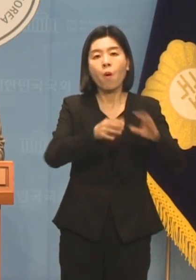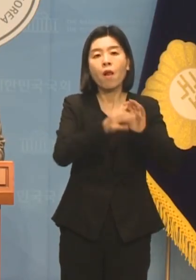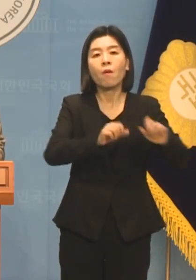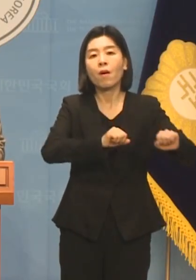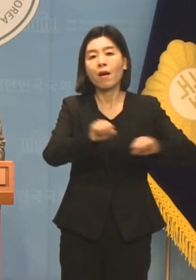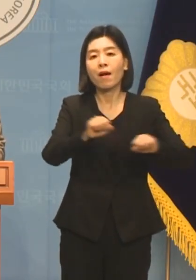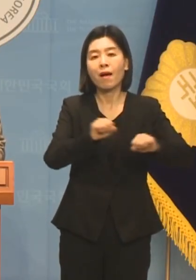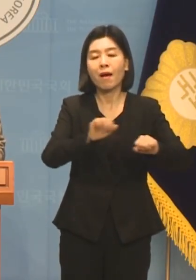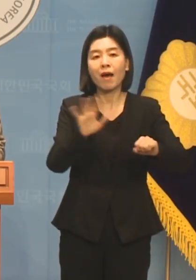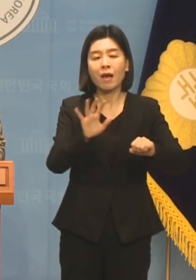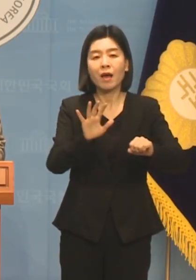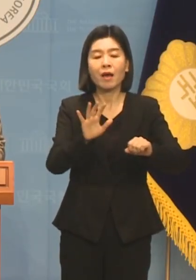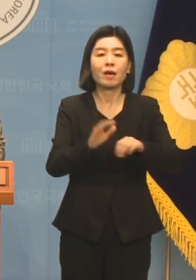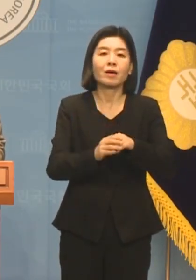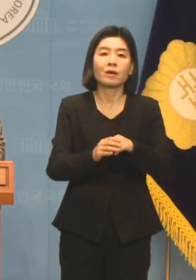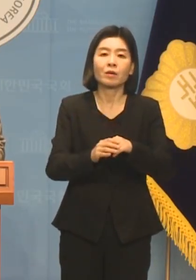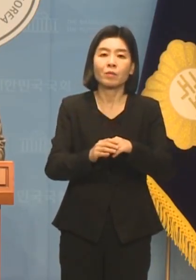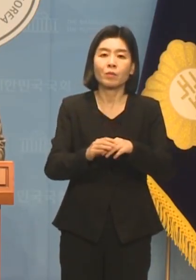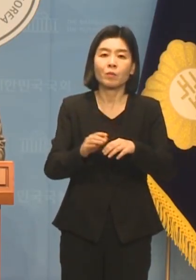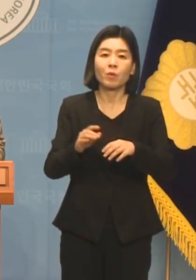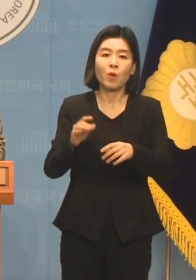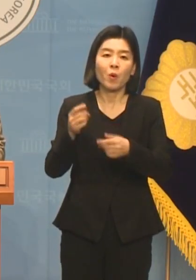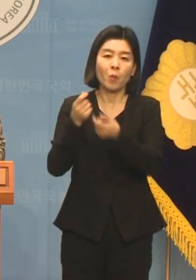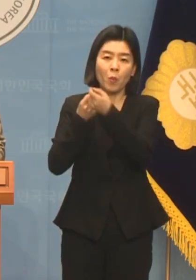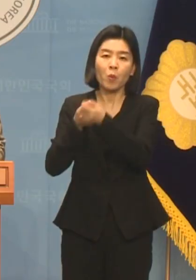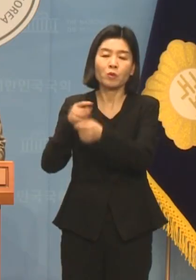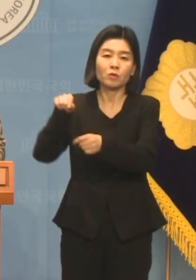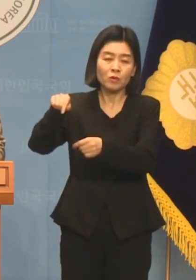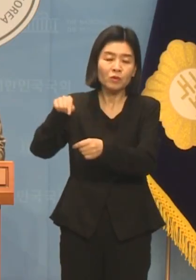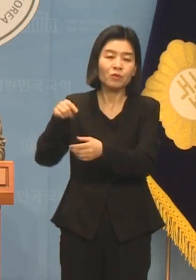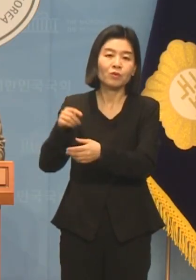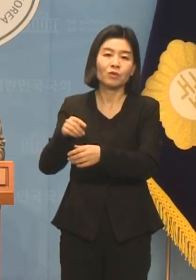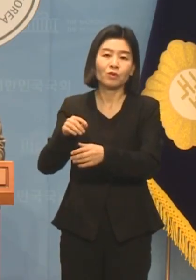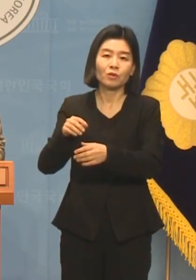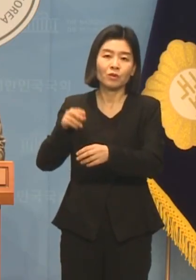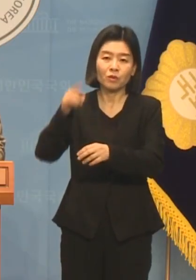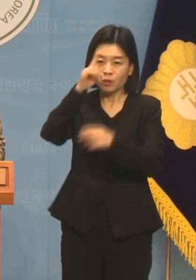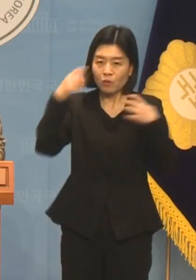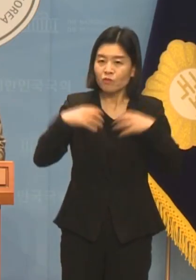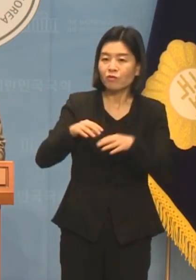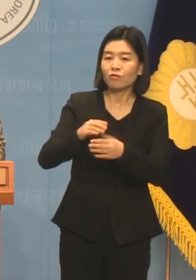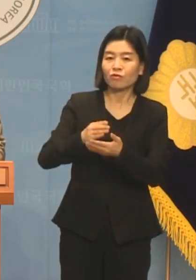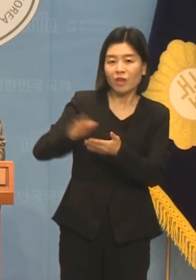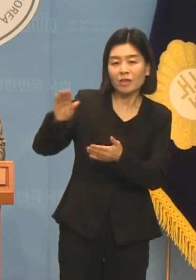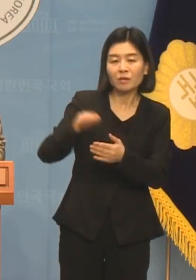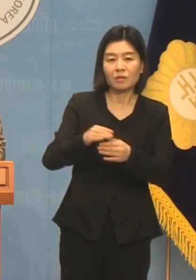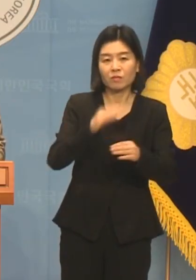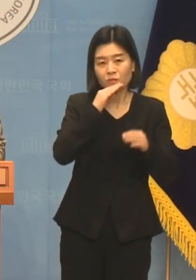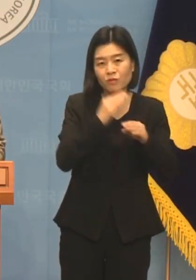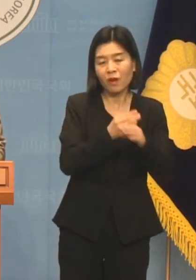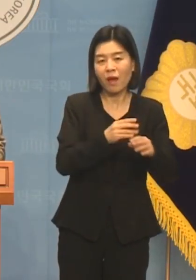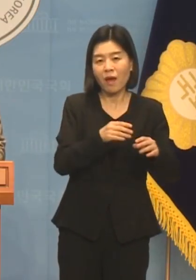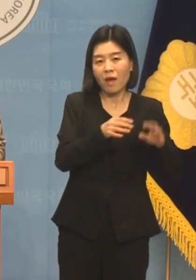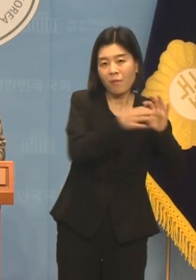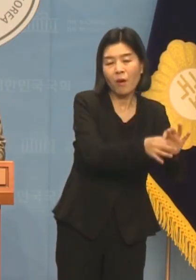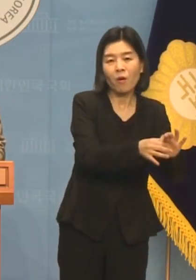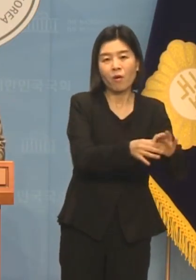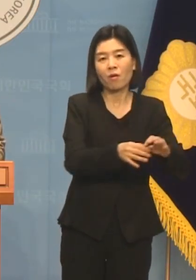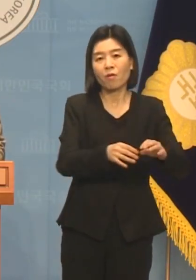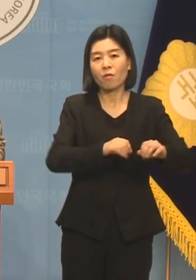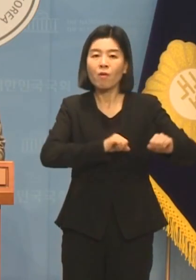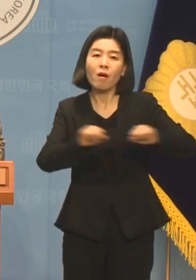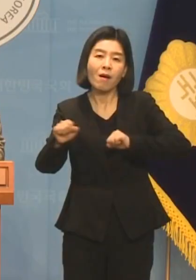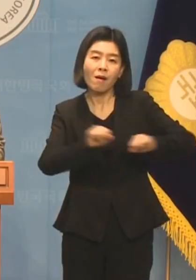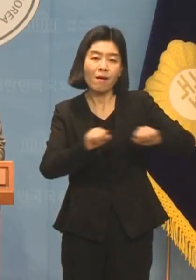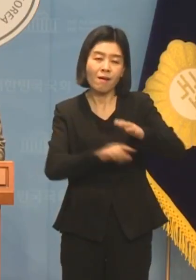활동보다는 보수 정권 퇴진, 친북 반미 등 좌편향적 정치적인 활동에 빠짐없이 앞장서온